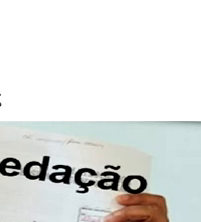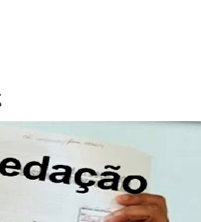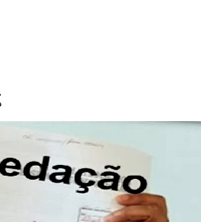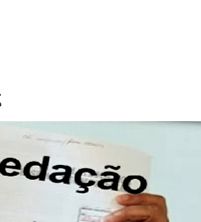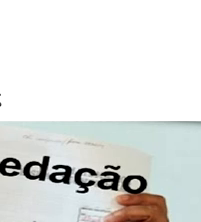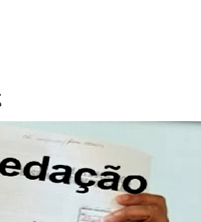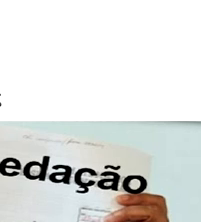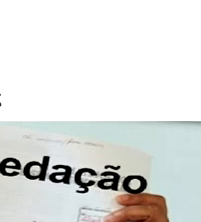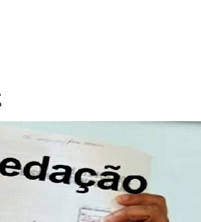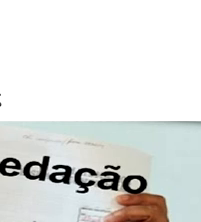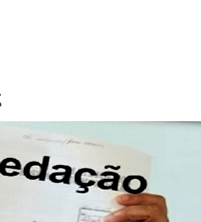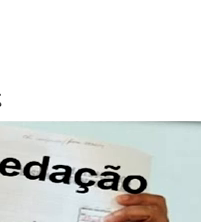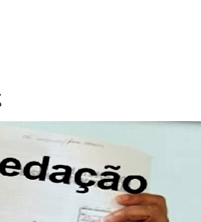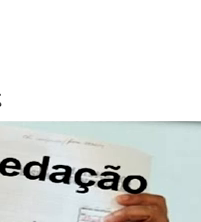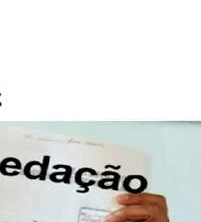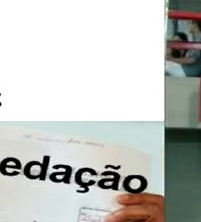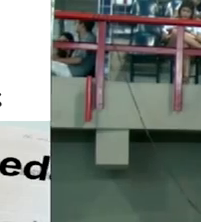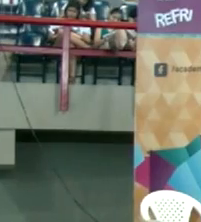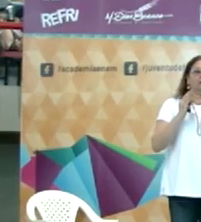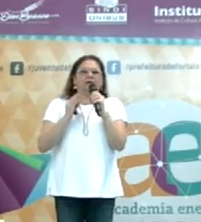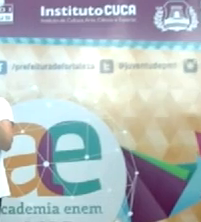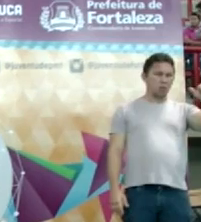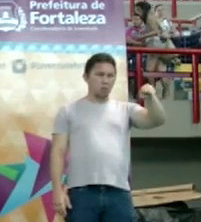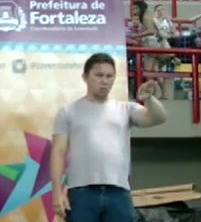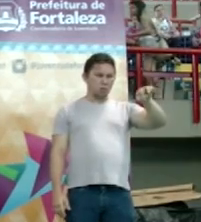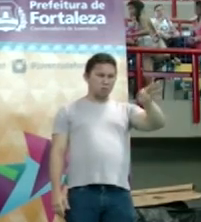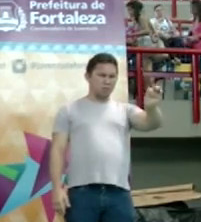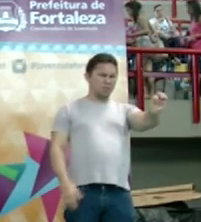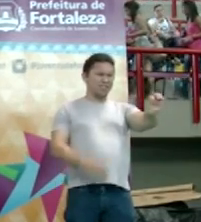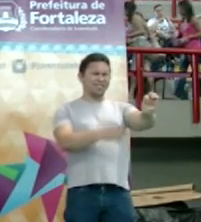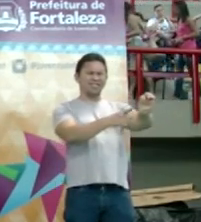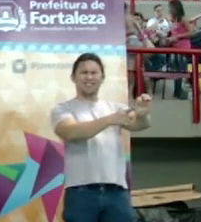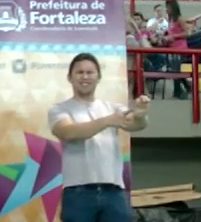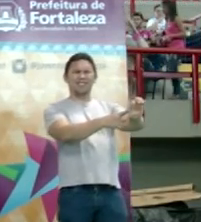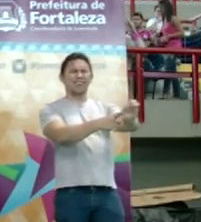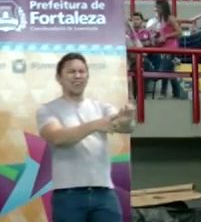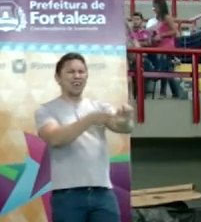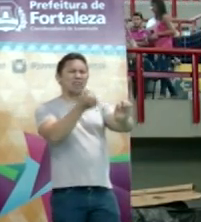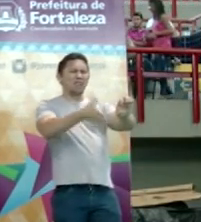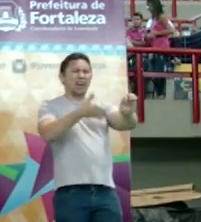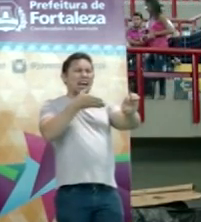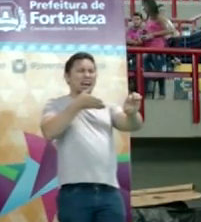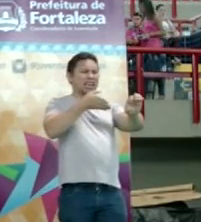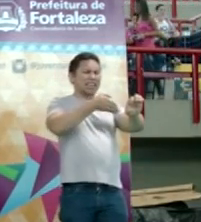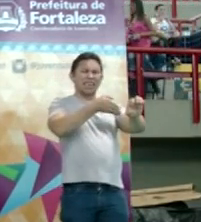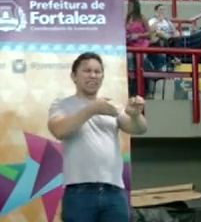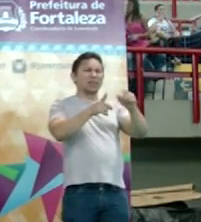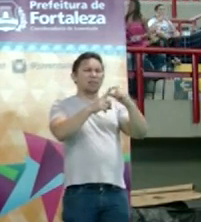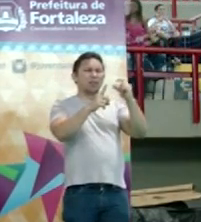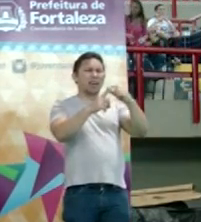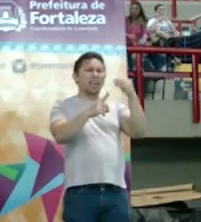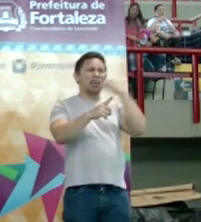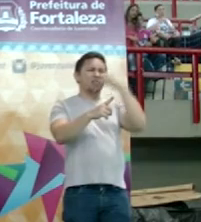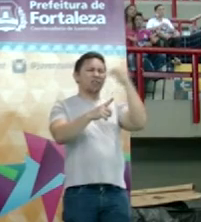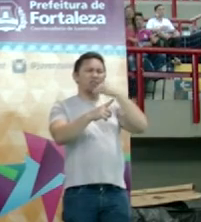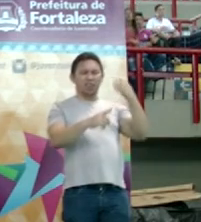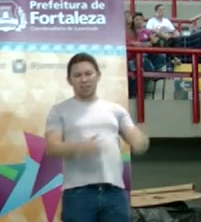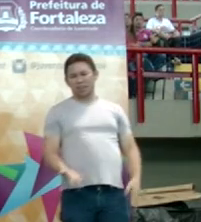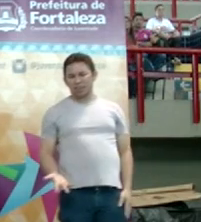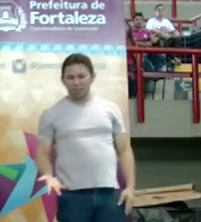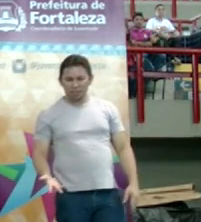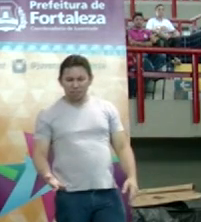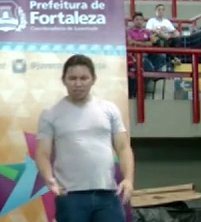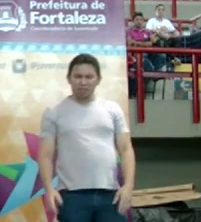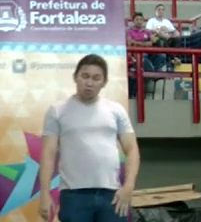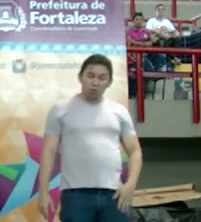atualmente. Vamos tirar essa palavra da nossa rotina. A palavra atualmente, eu posso